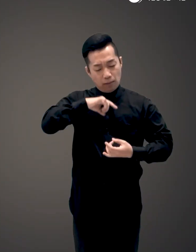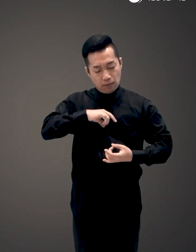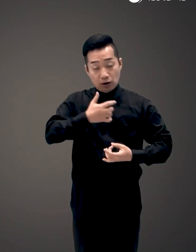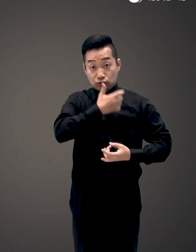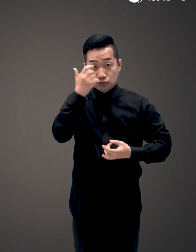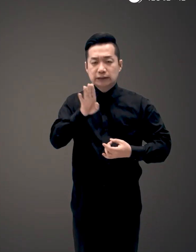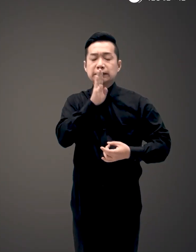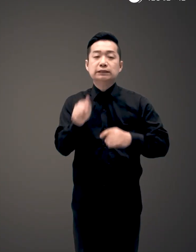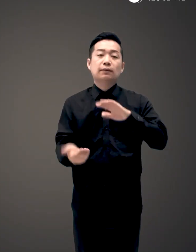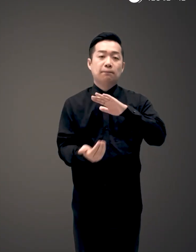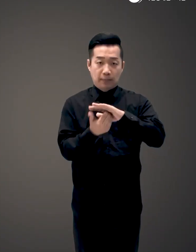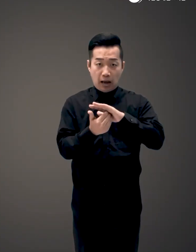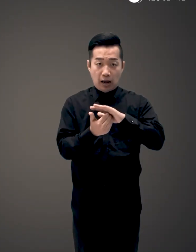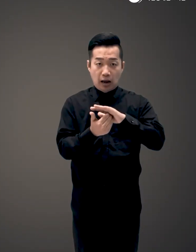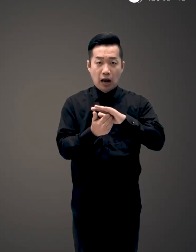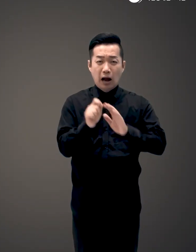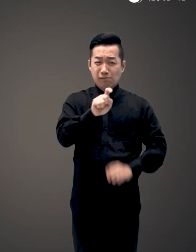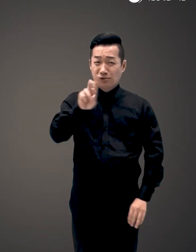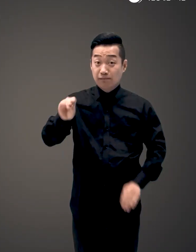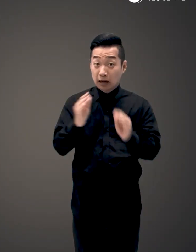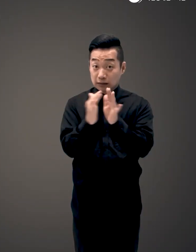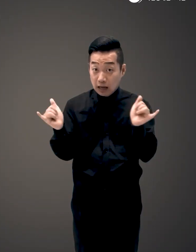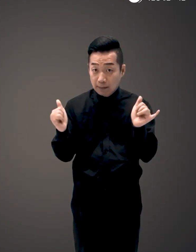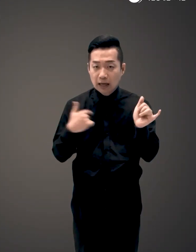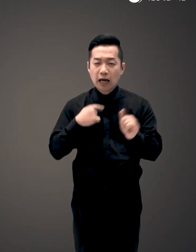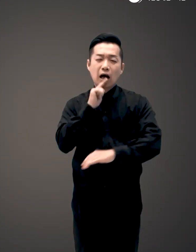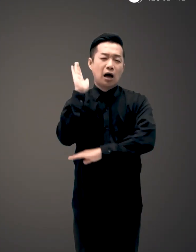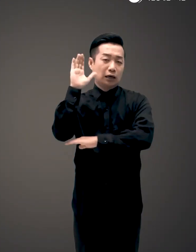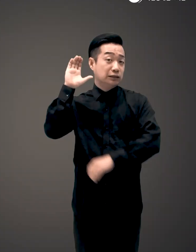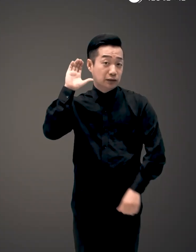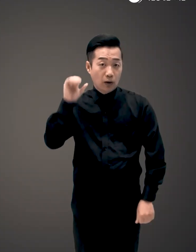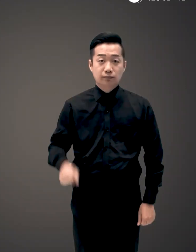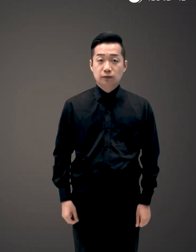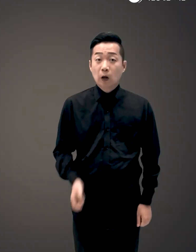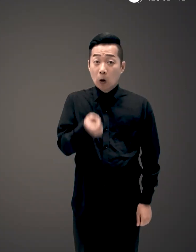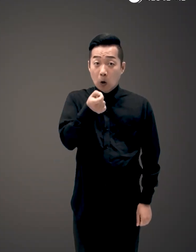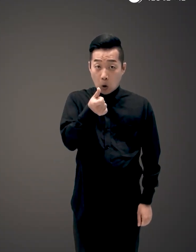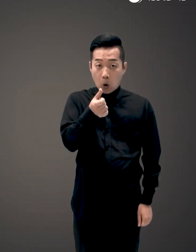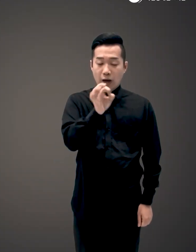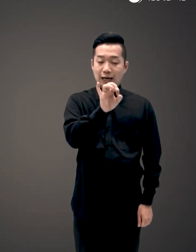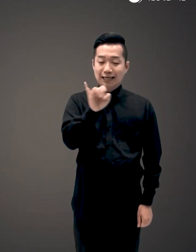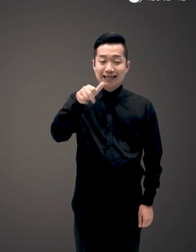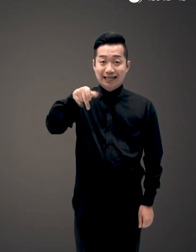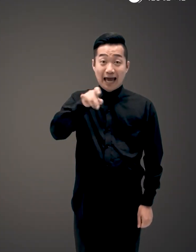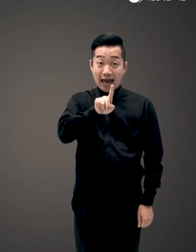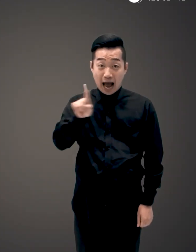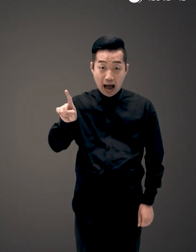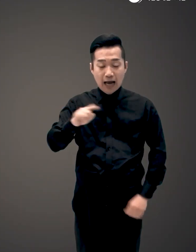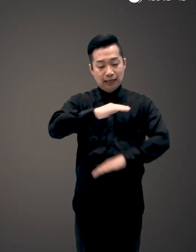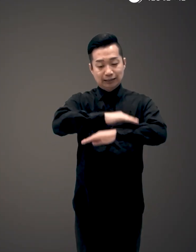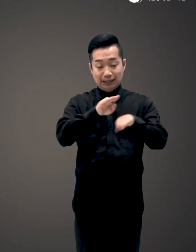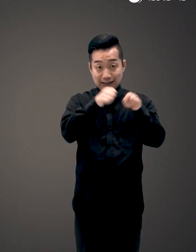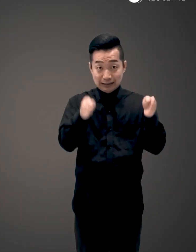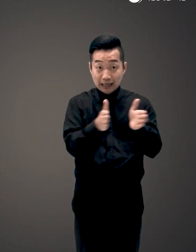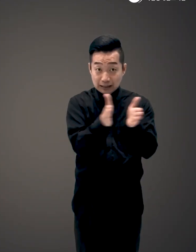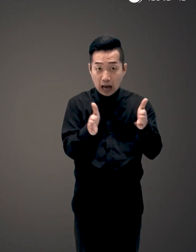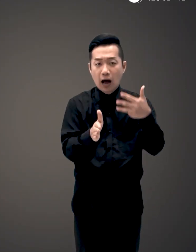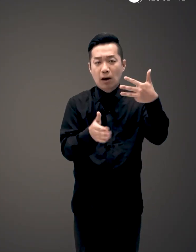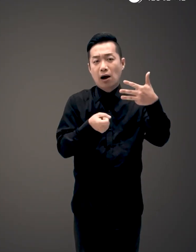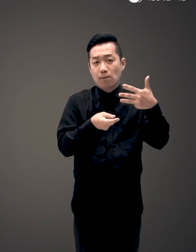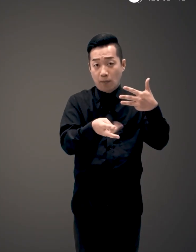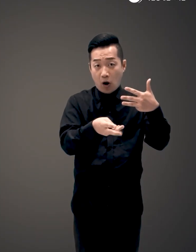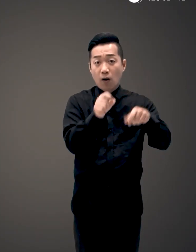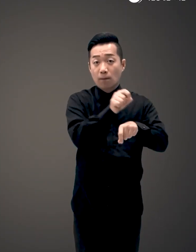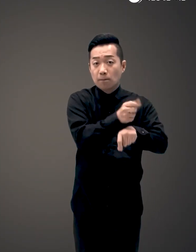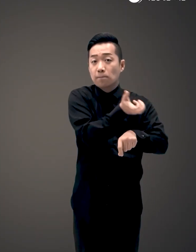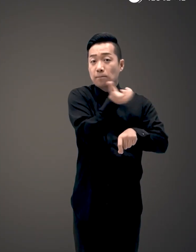꿈꾸던 이야기는 현실이 되었고, 이제는 수십만 명의 사람이 나의 이야기를 들어준다. 작은 이케아 책상에서 시작한 일은 8평의 작업실을